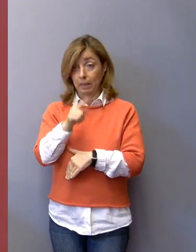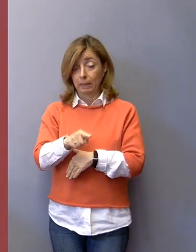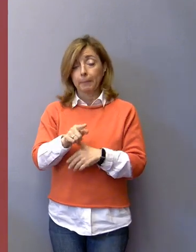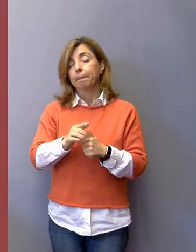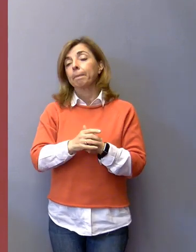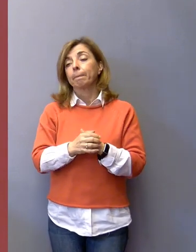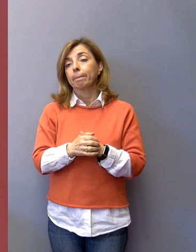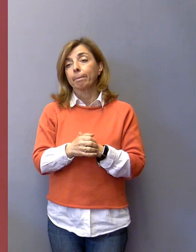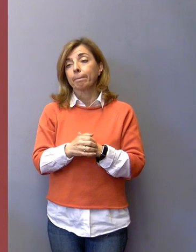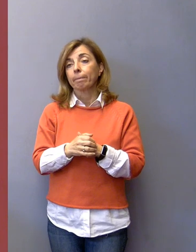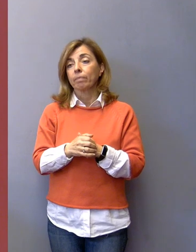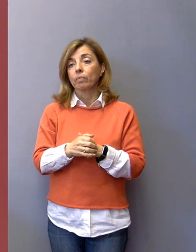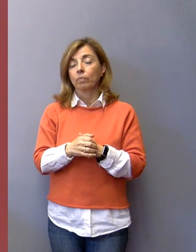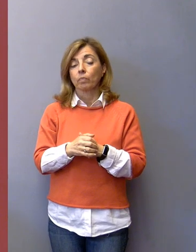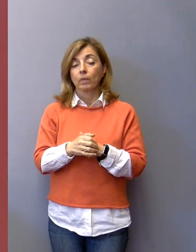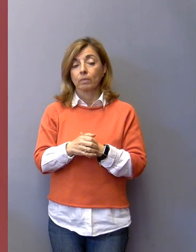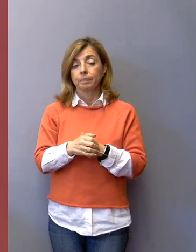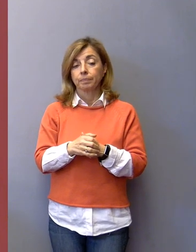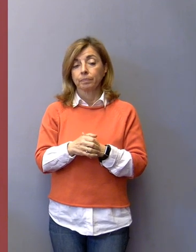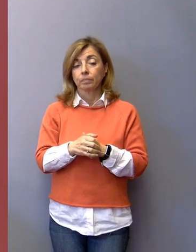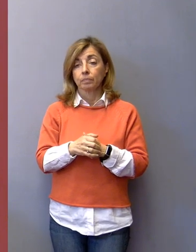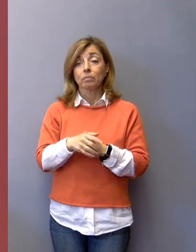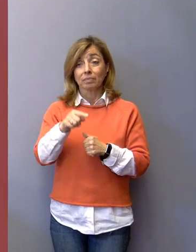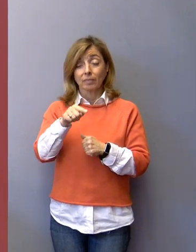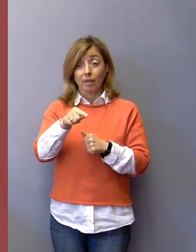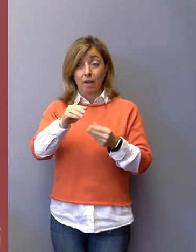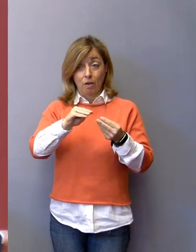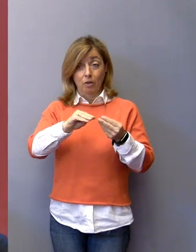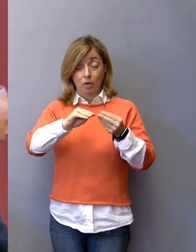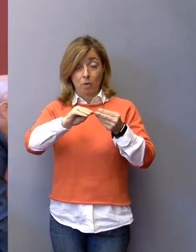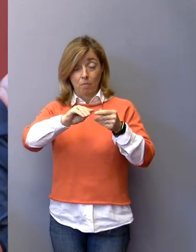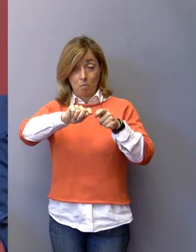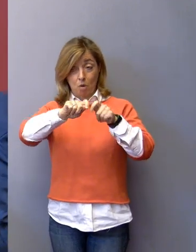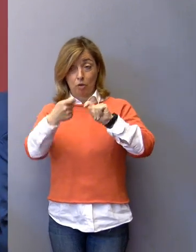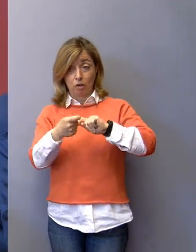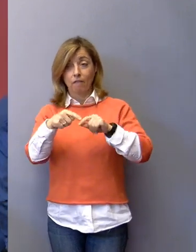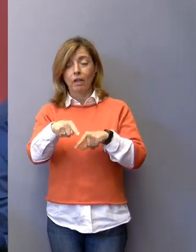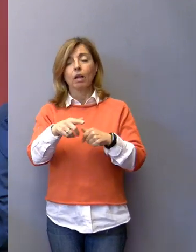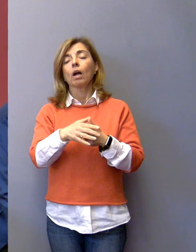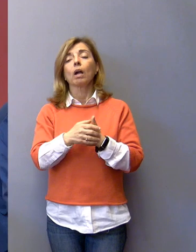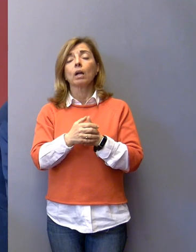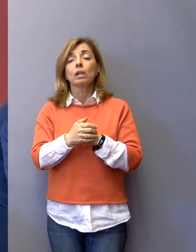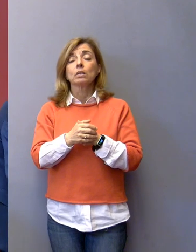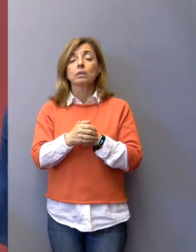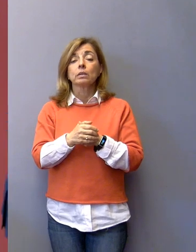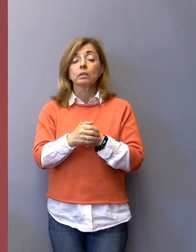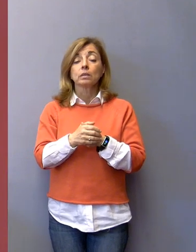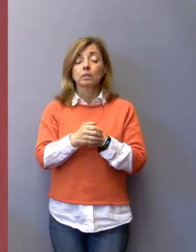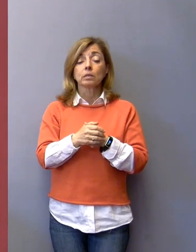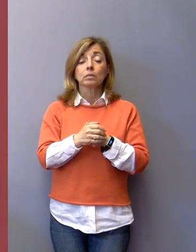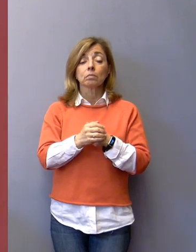questo provvedimento questo queste modifiche peraltro vengono inserite in